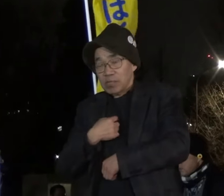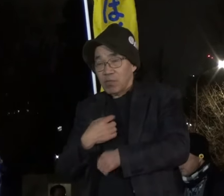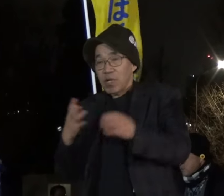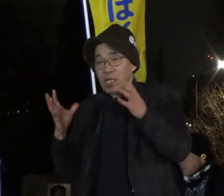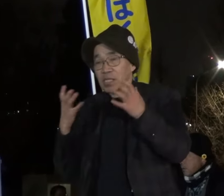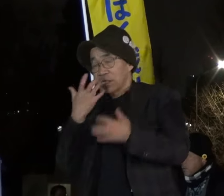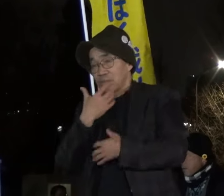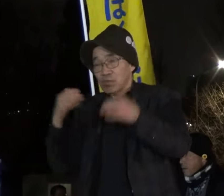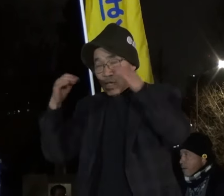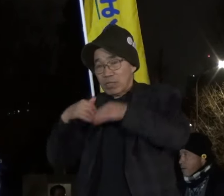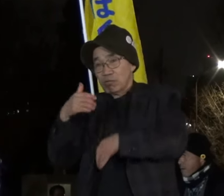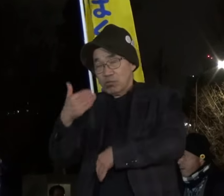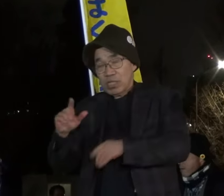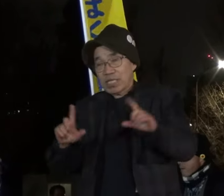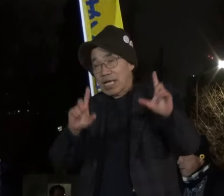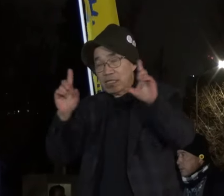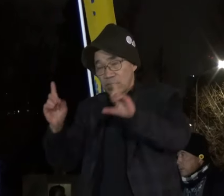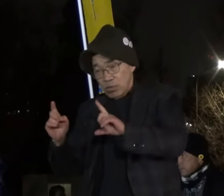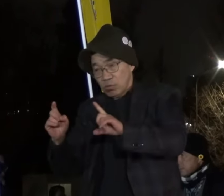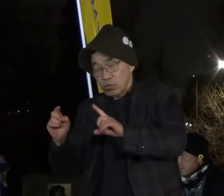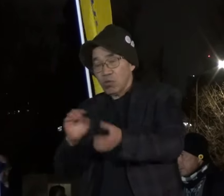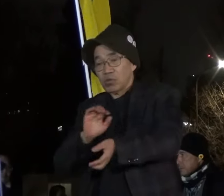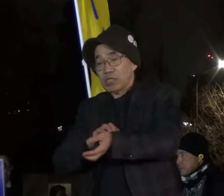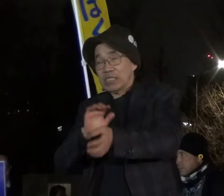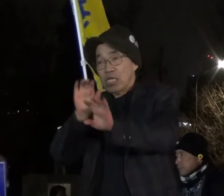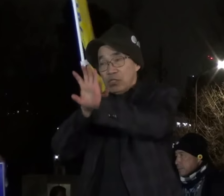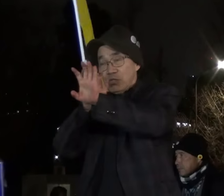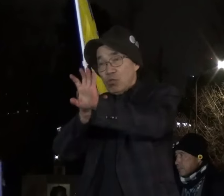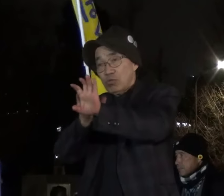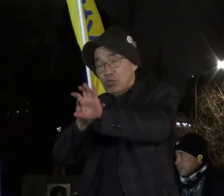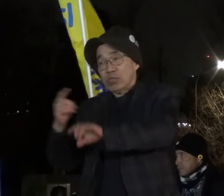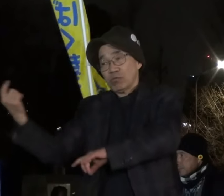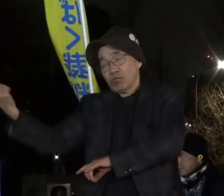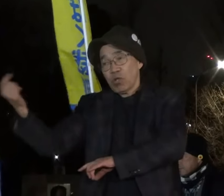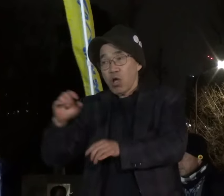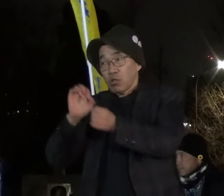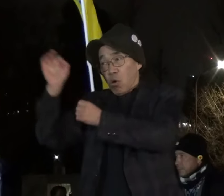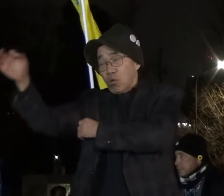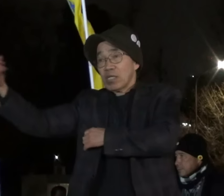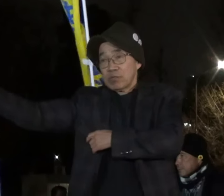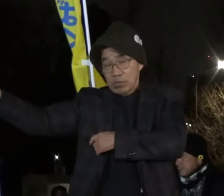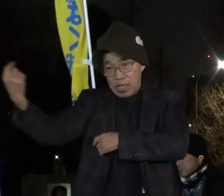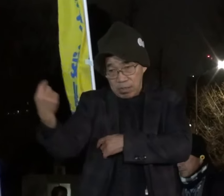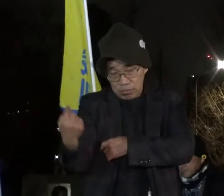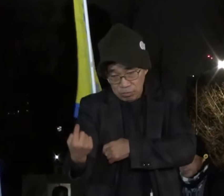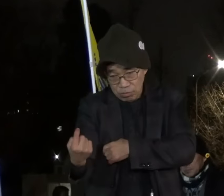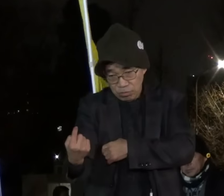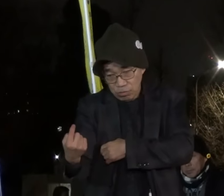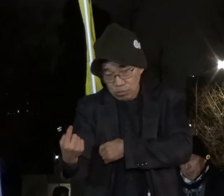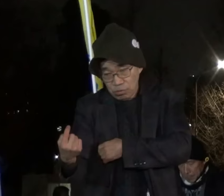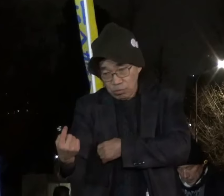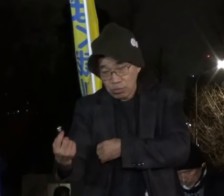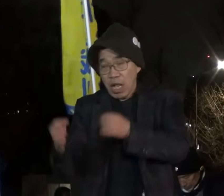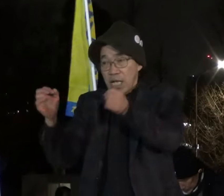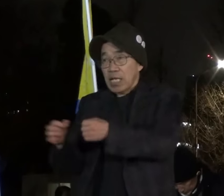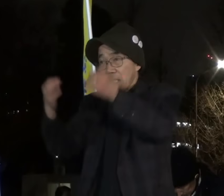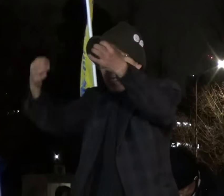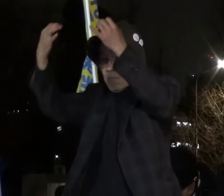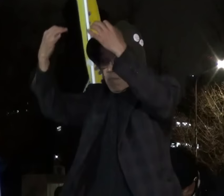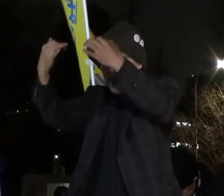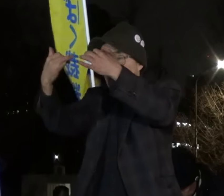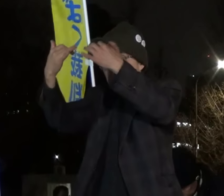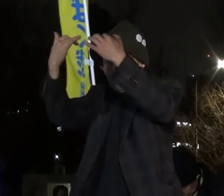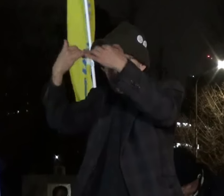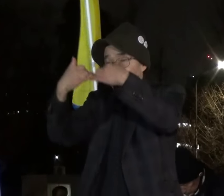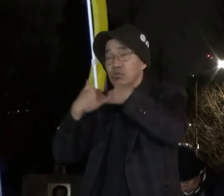けど、やっぱり渋谷区の診療所とかに遠くから来られるおばあちゃんとかおじいちゃんがいて、その方は原爆症とかの認定をされ